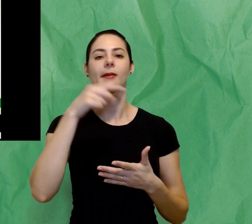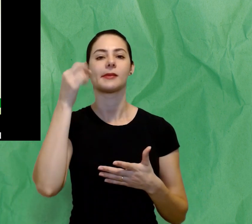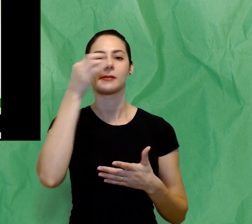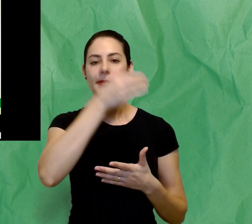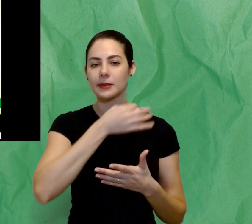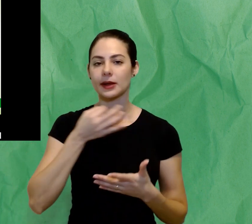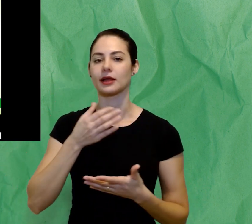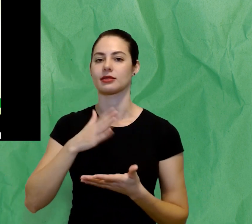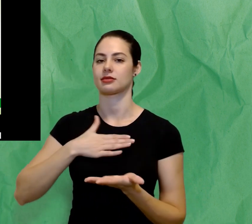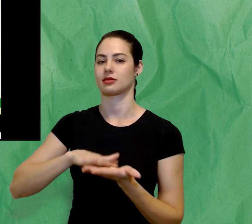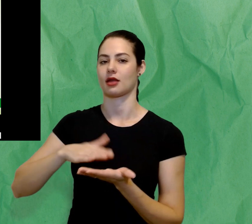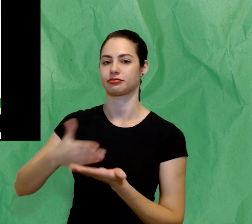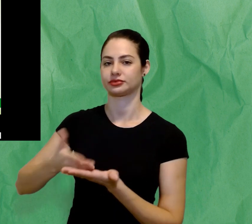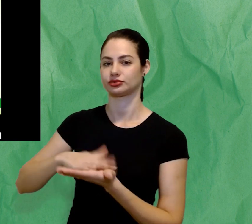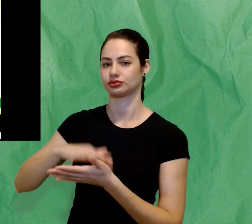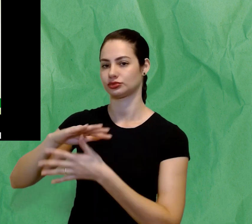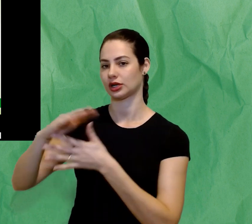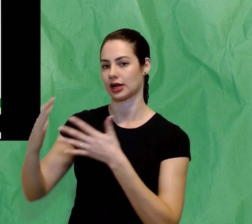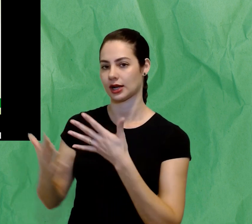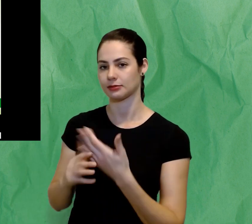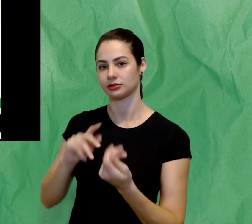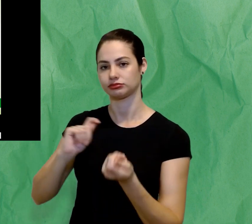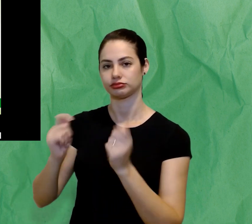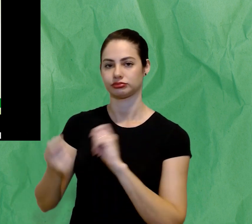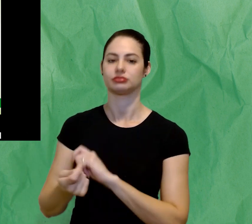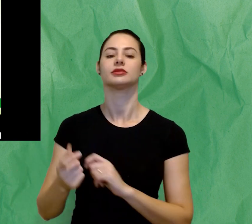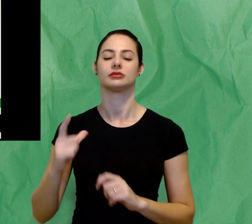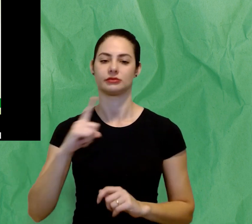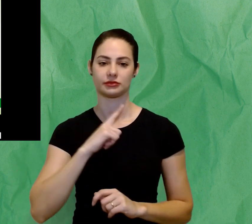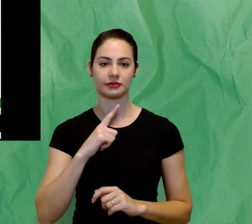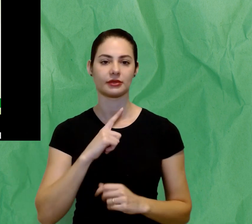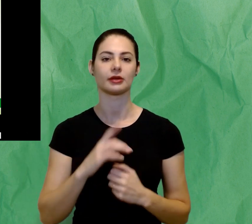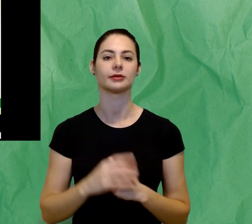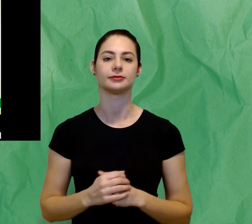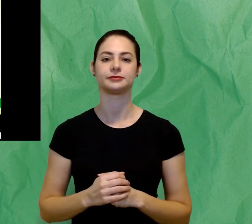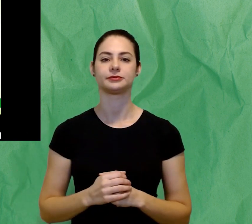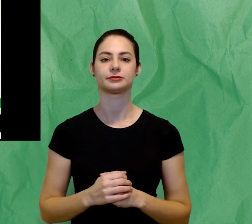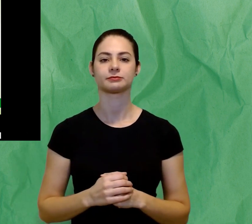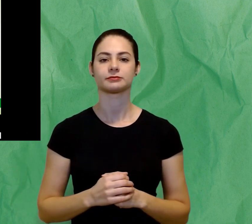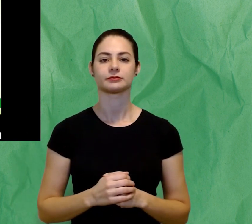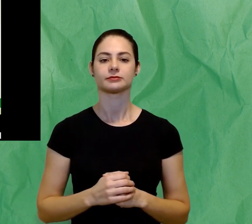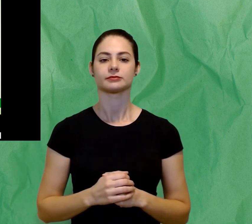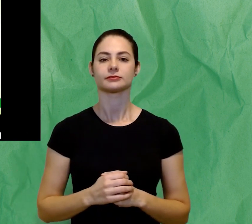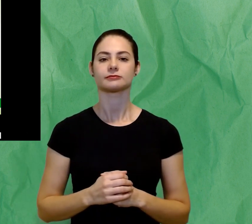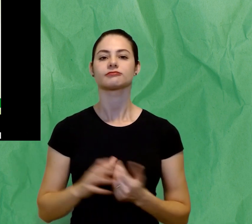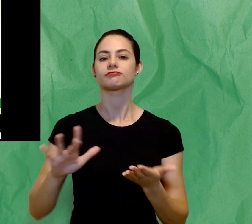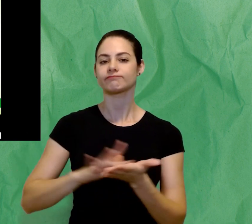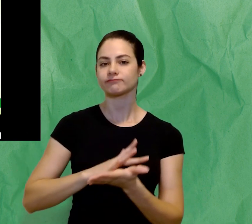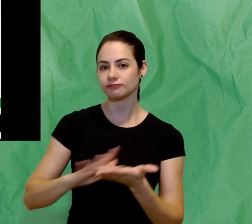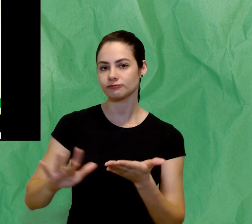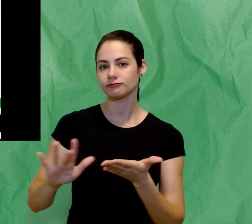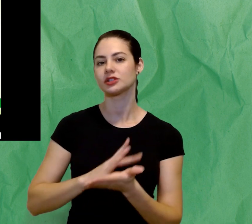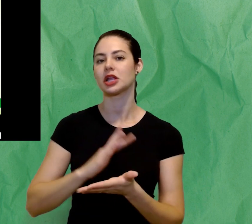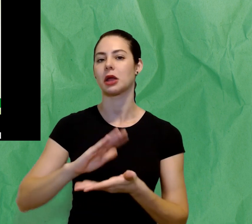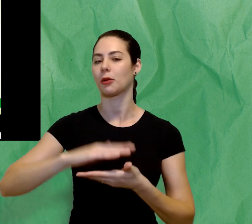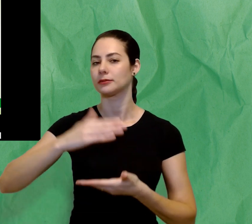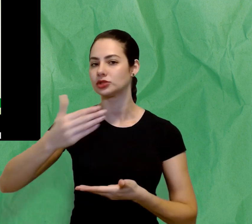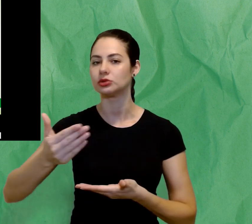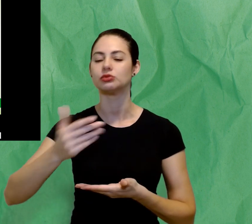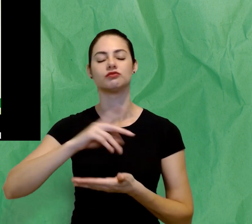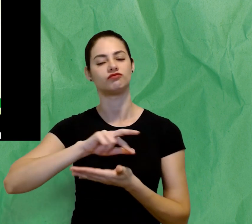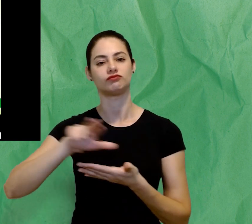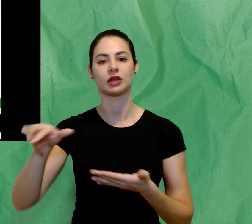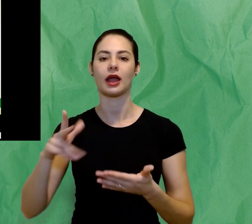intérprete interpreta em Libras. Então, o sistema é oferecido também para tablets, desktops